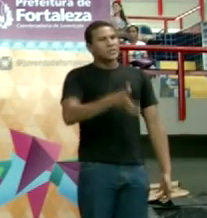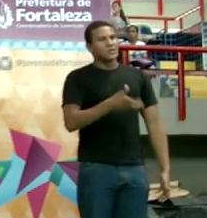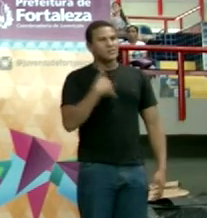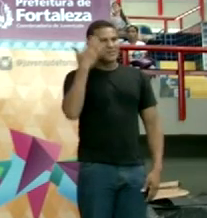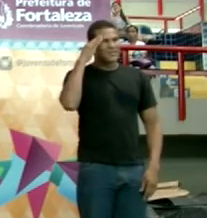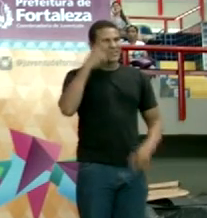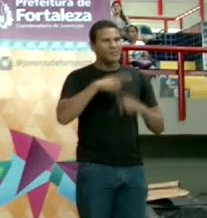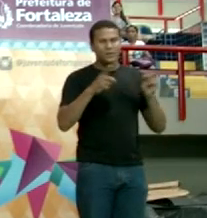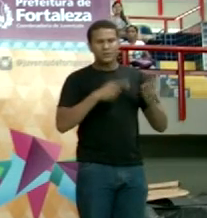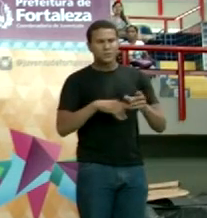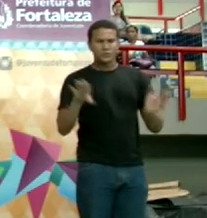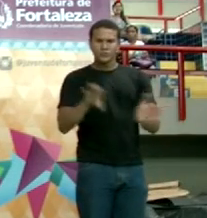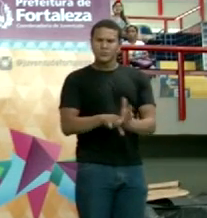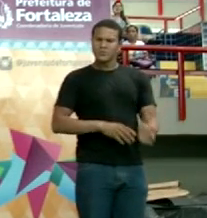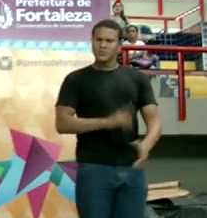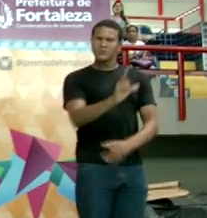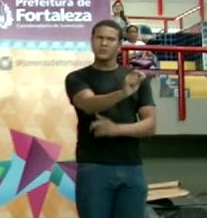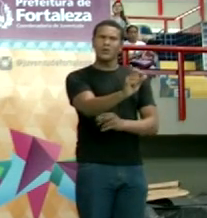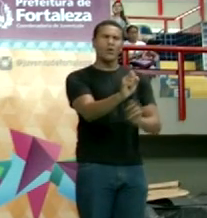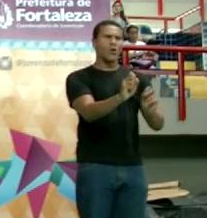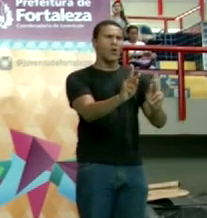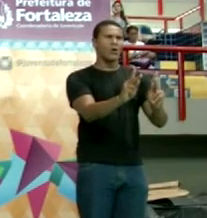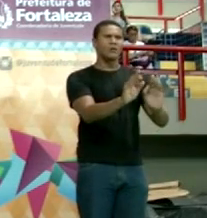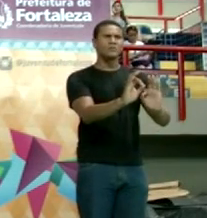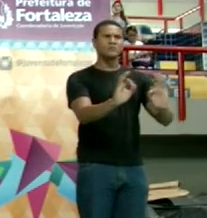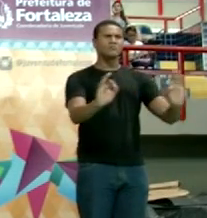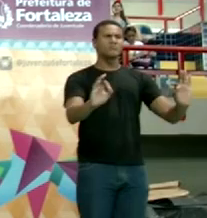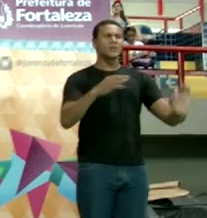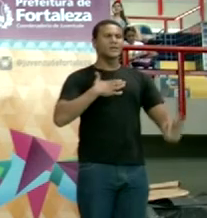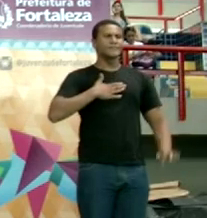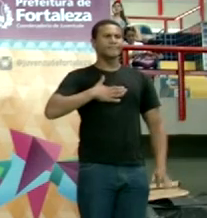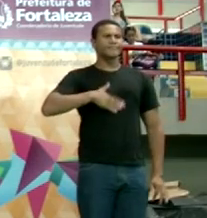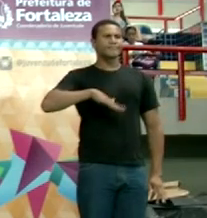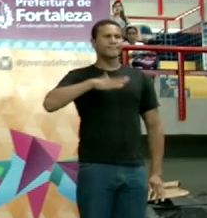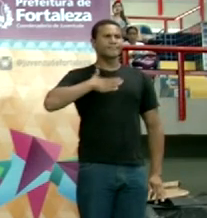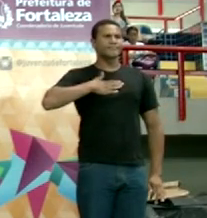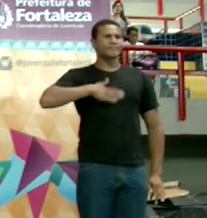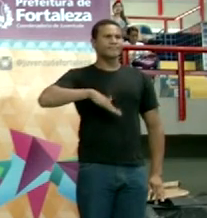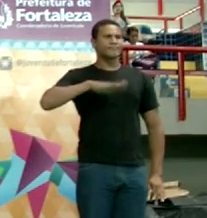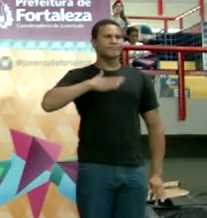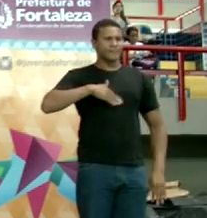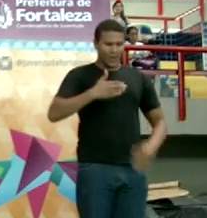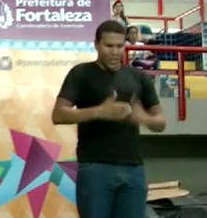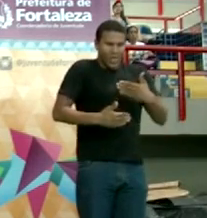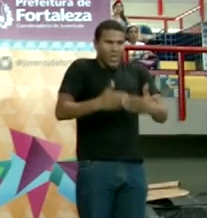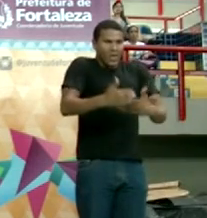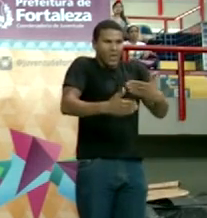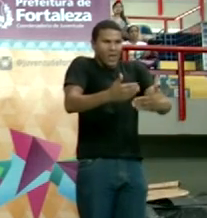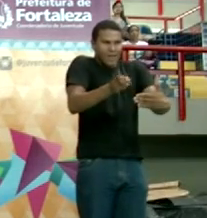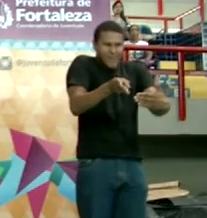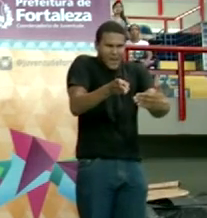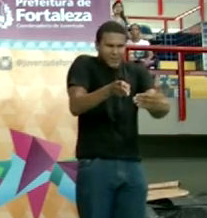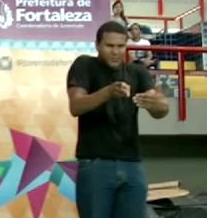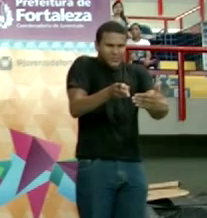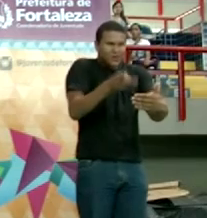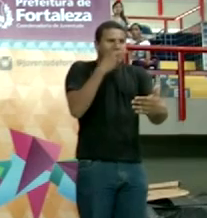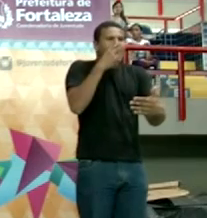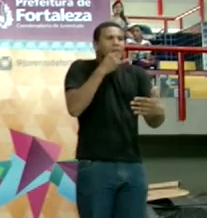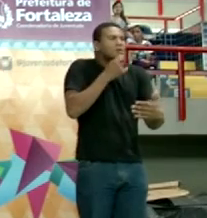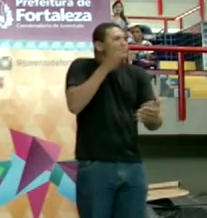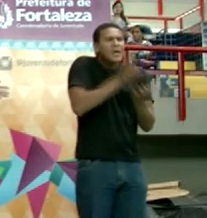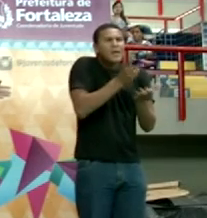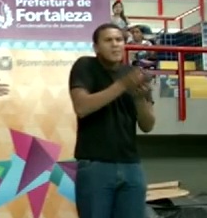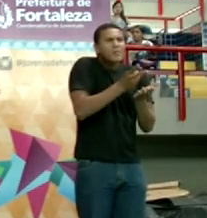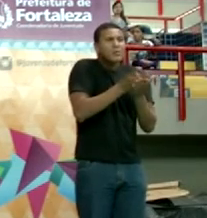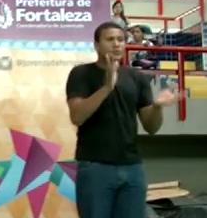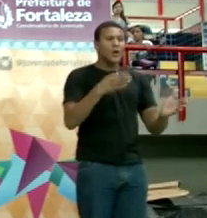já chega. Bom demais a rotina. A rotina, ela é confortável. A rotina, ela não lhe dá sustos, porque você já está acostumado a fazer aquilo o